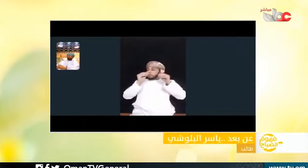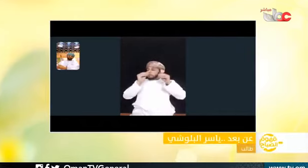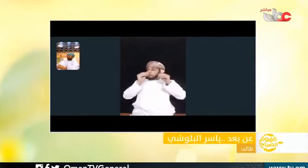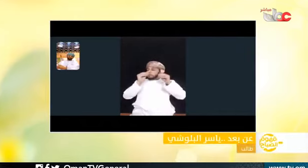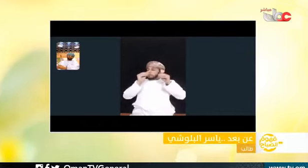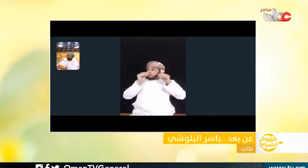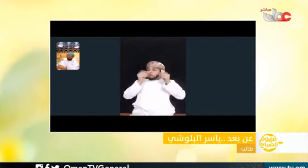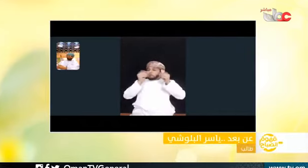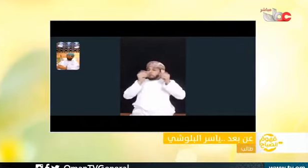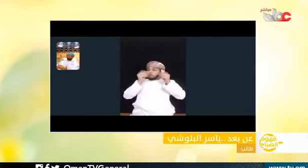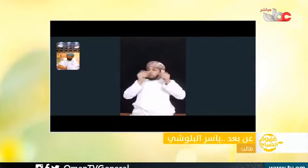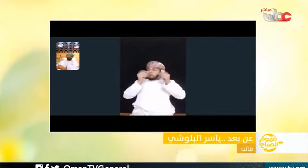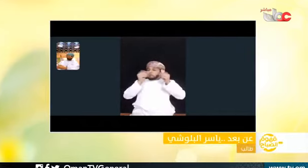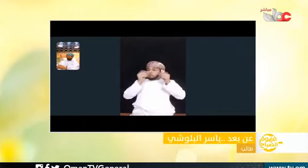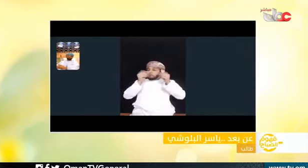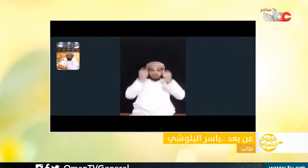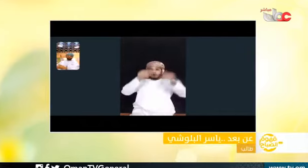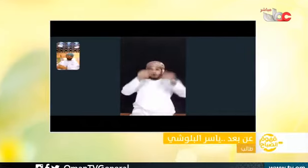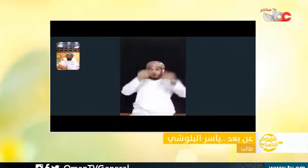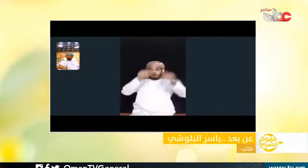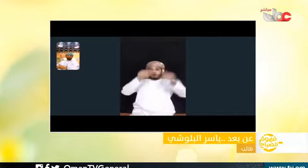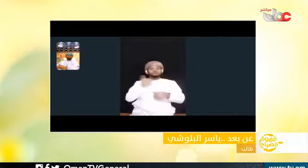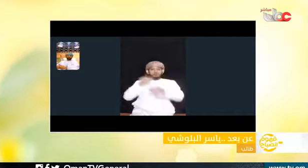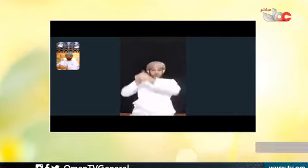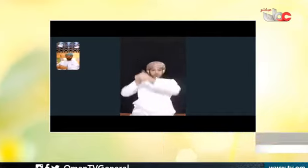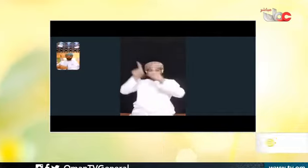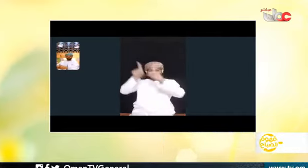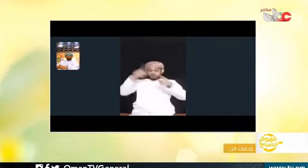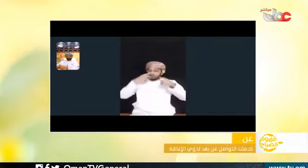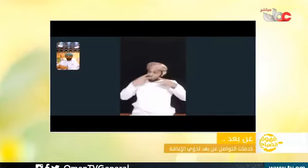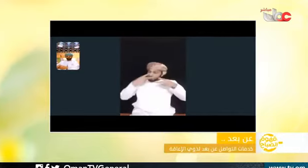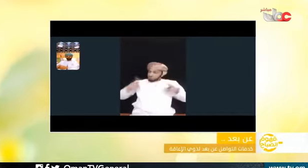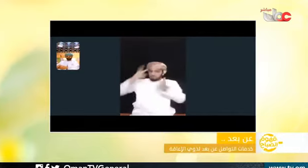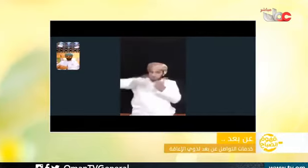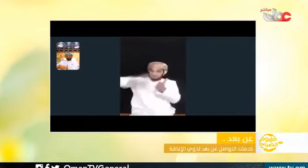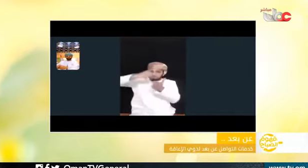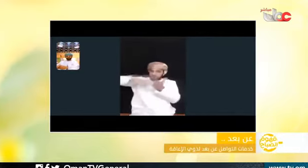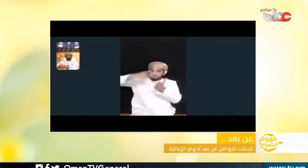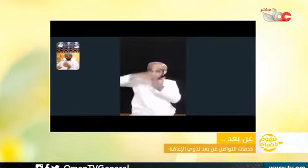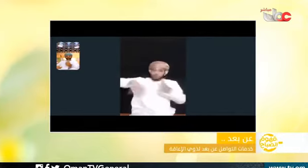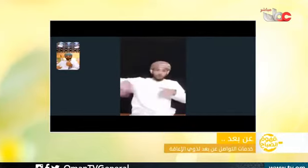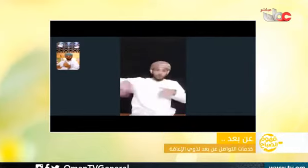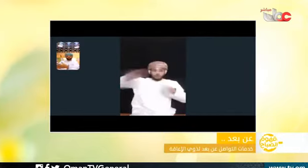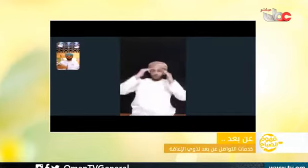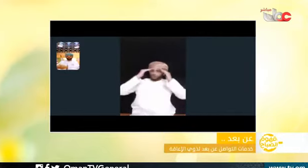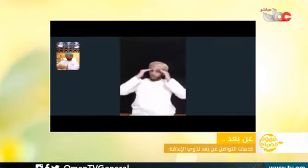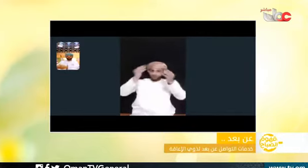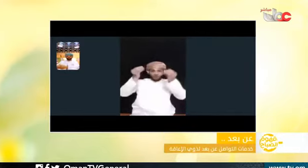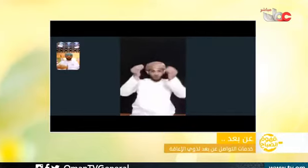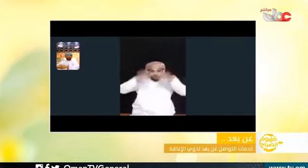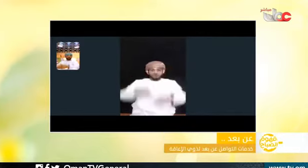العمل ولجميع المترجمين العاملين في خلال هذا التطبيق.